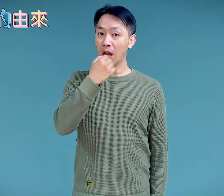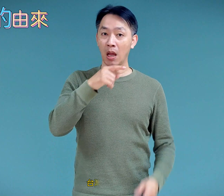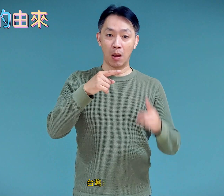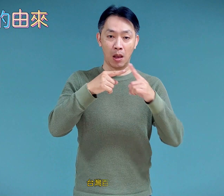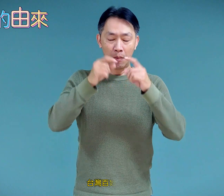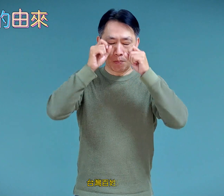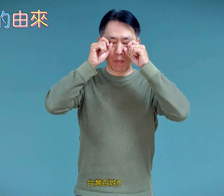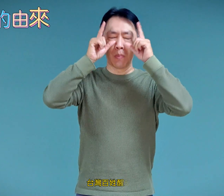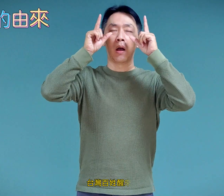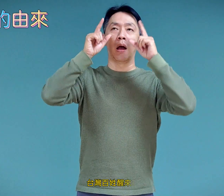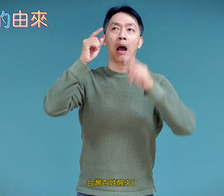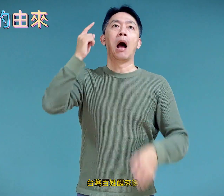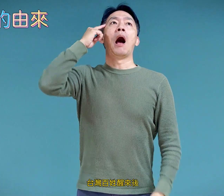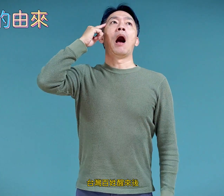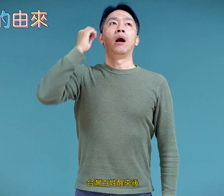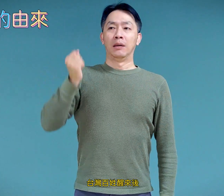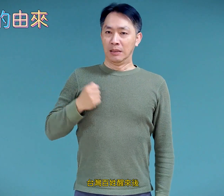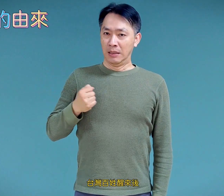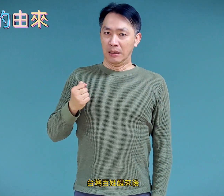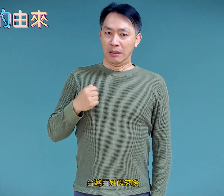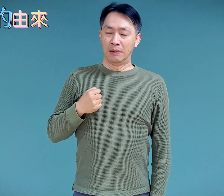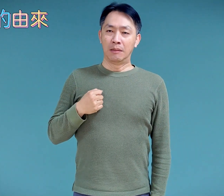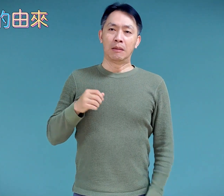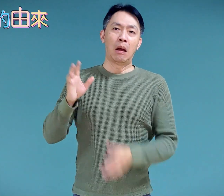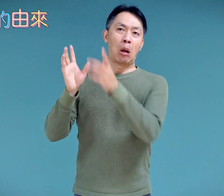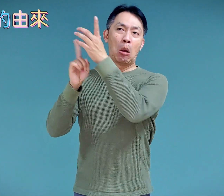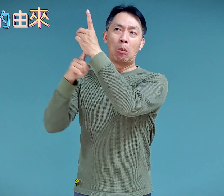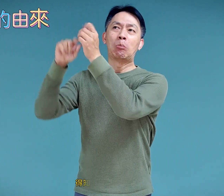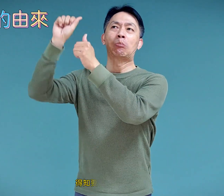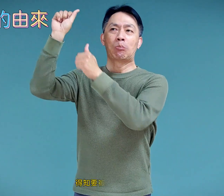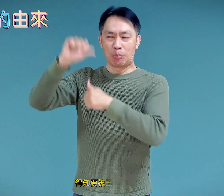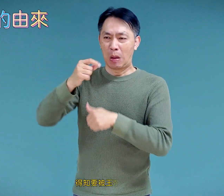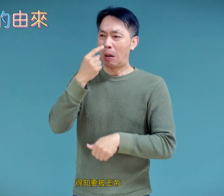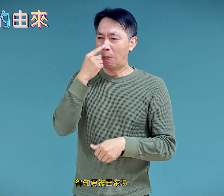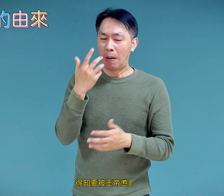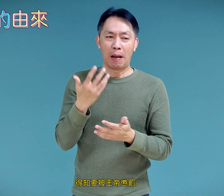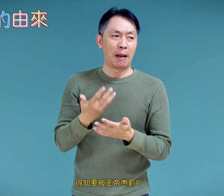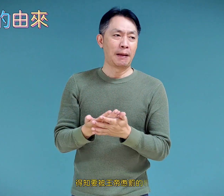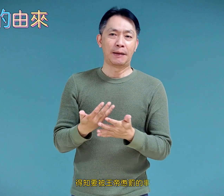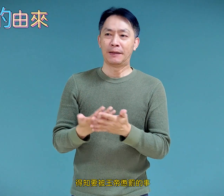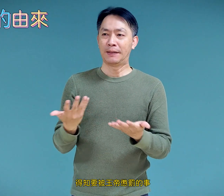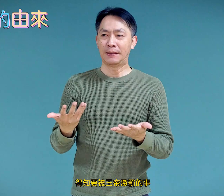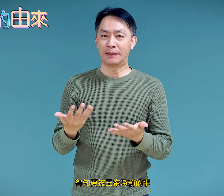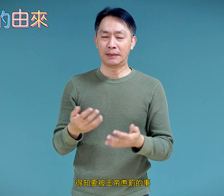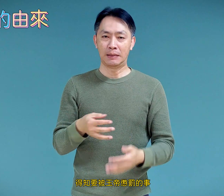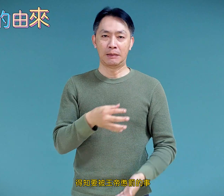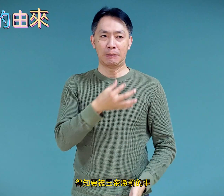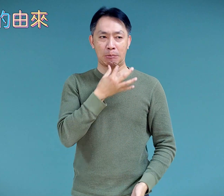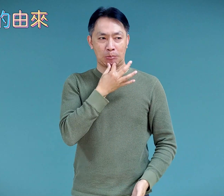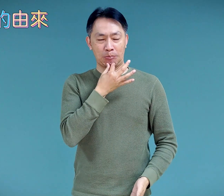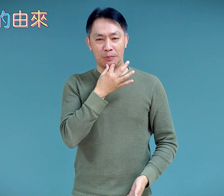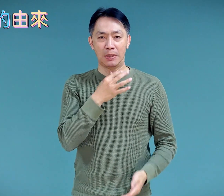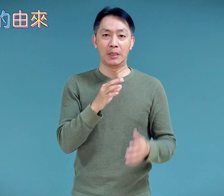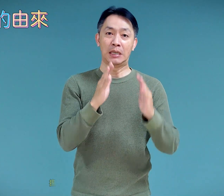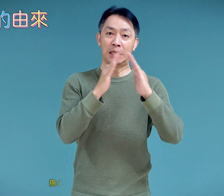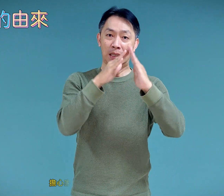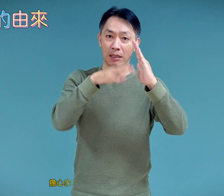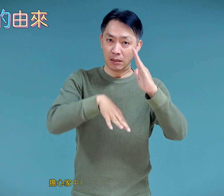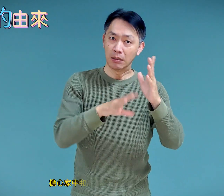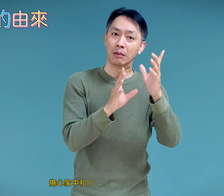台湾百姓醒来后，得知要被玉帝惩罚的事，担心家